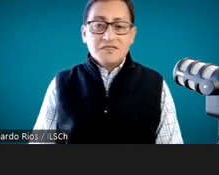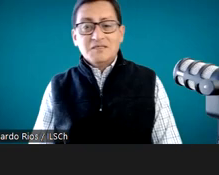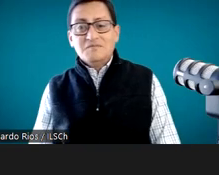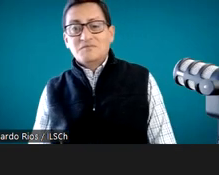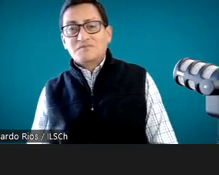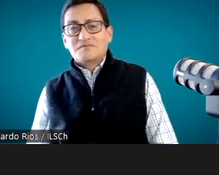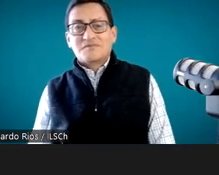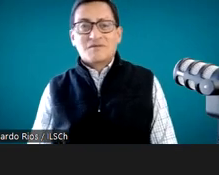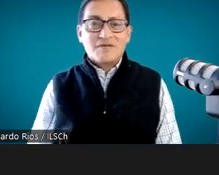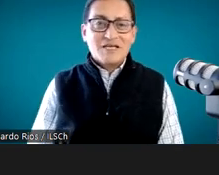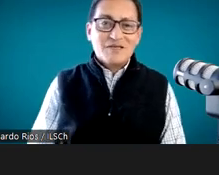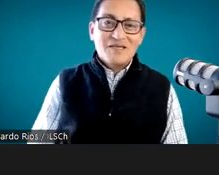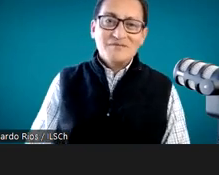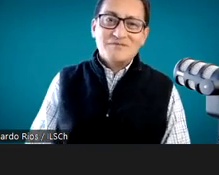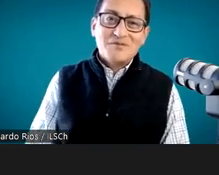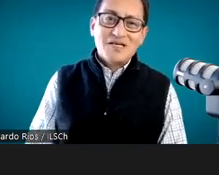Puede que sí.